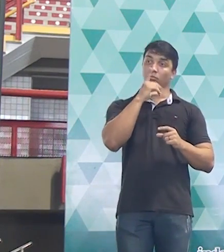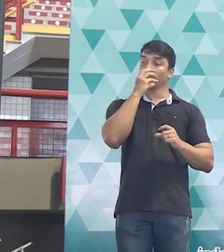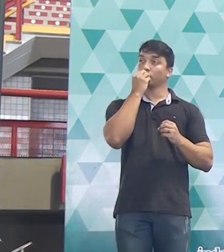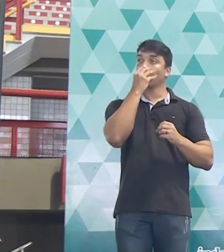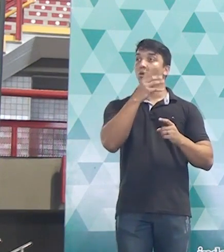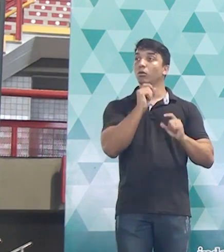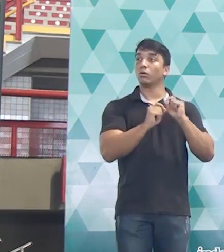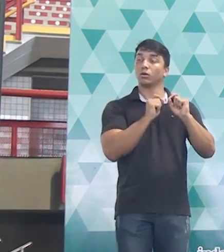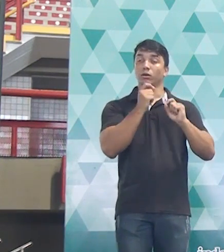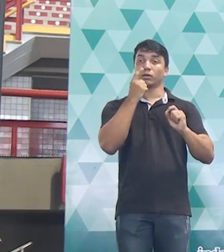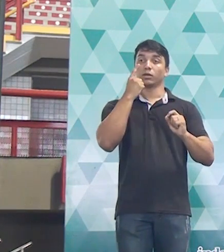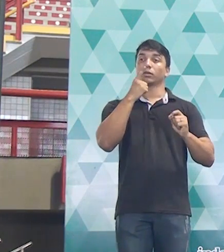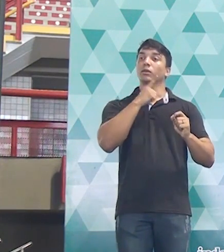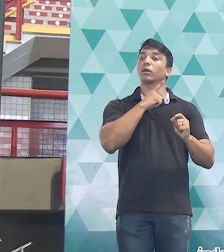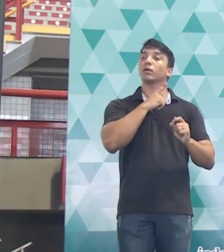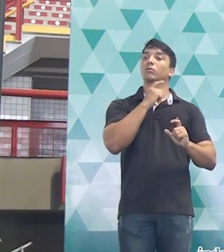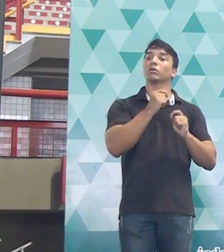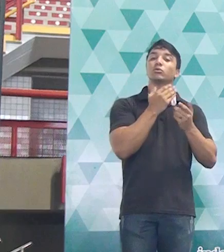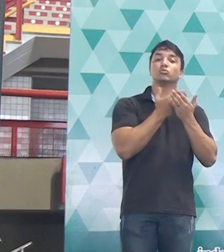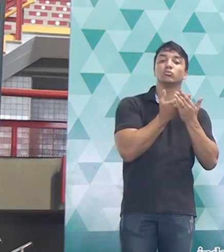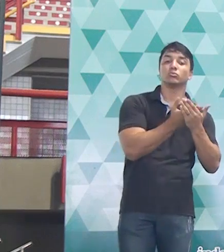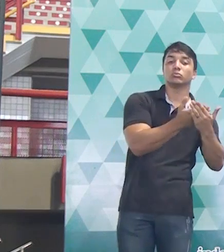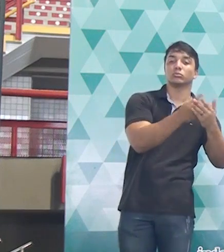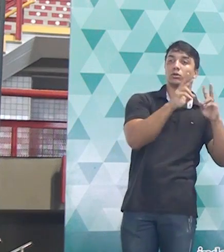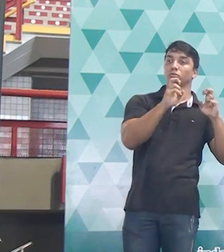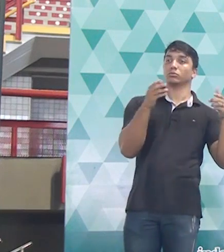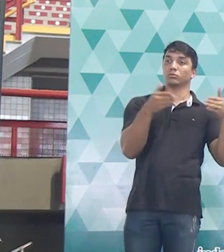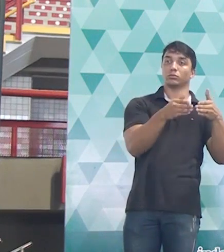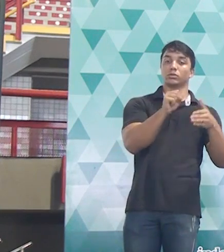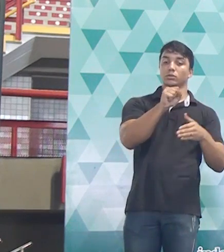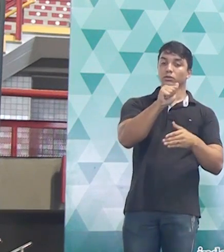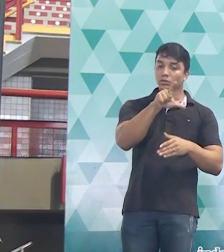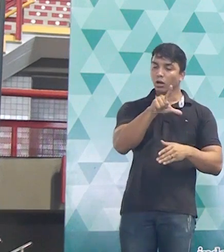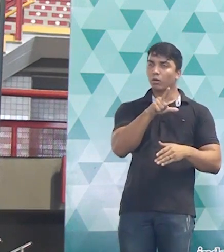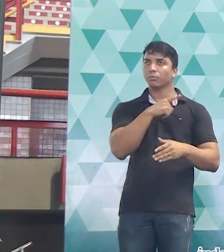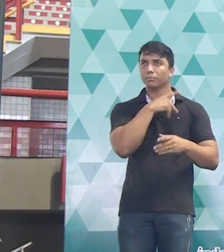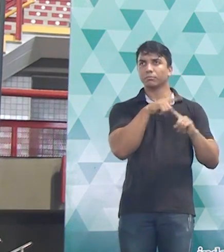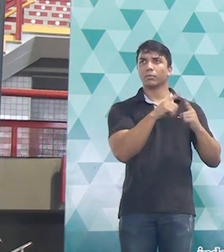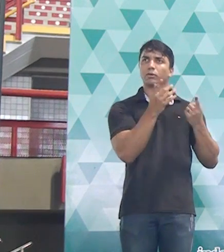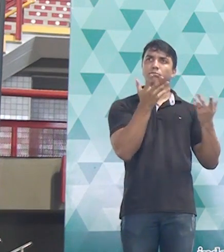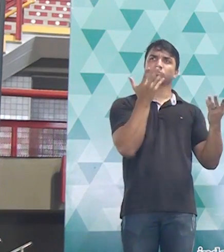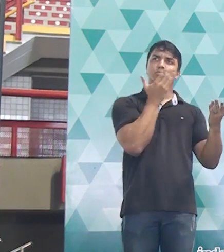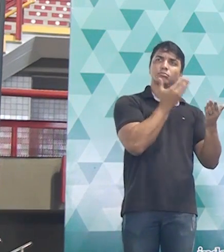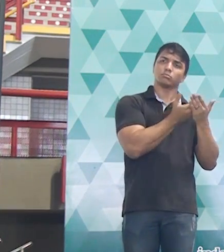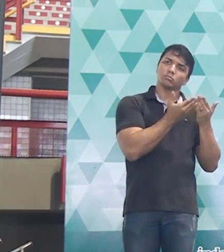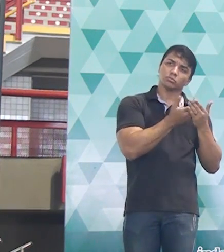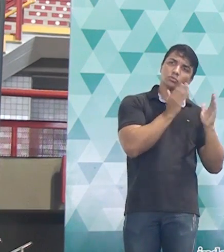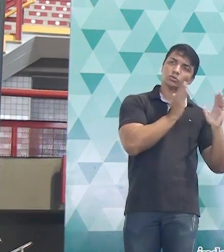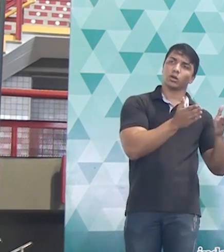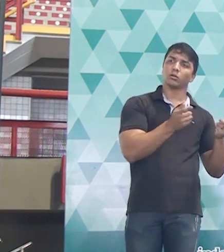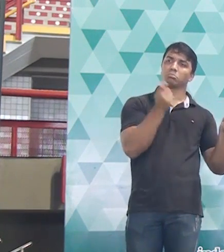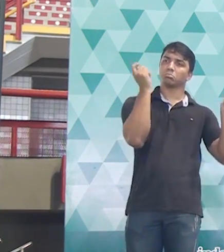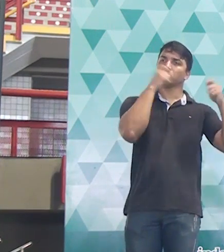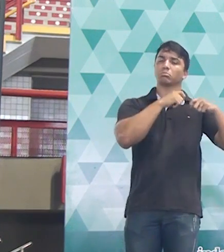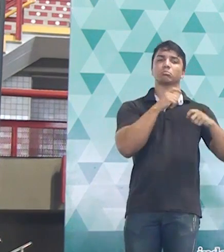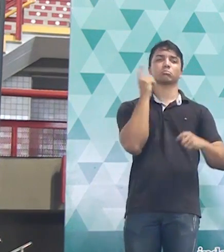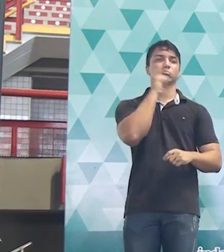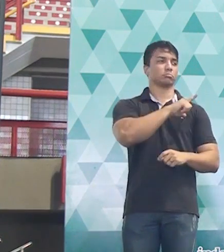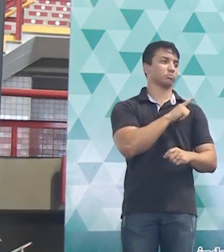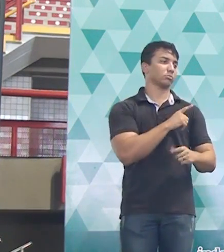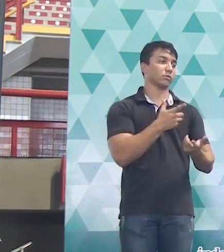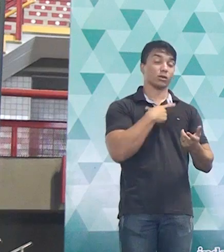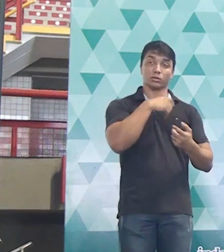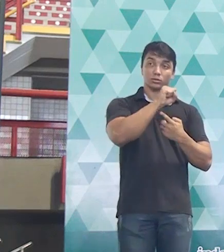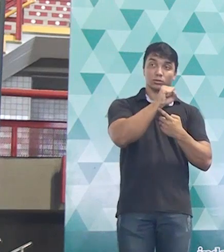ideal seria que você tivesse feito um estudo sobre sais. Mas com o que temos hoje, dá para fazer. Eu tenho que encontrar